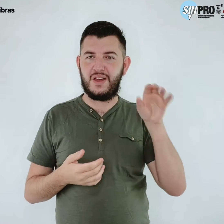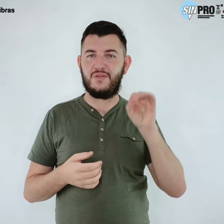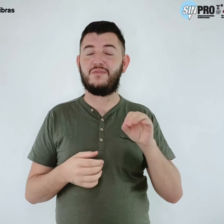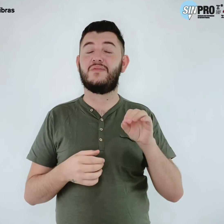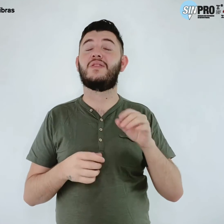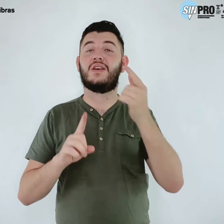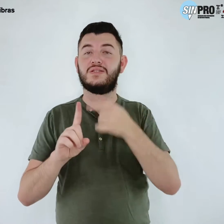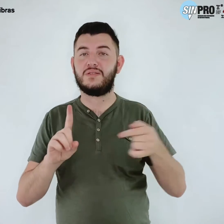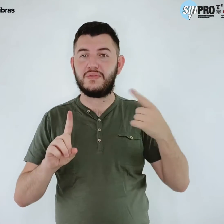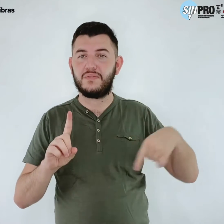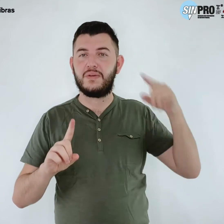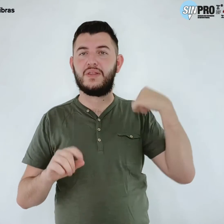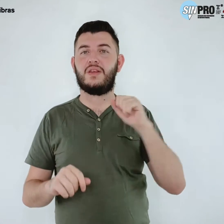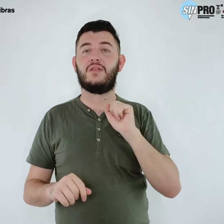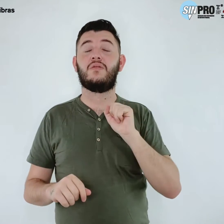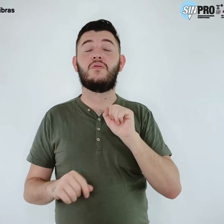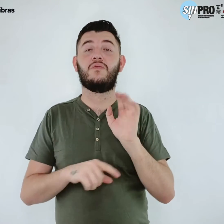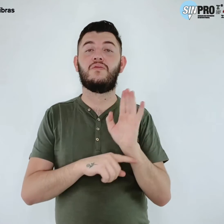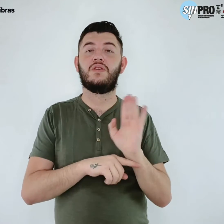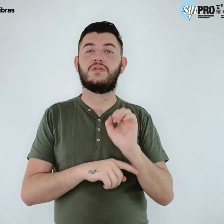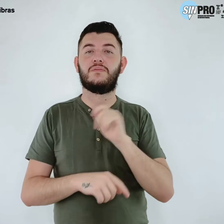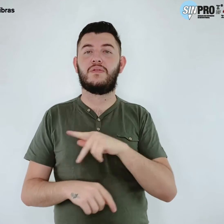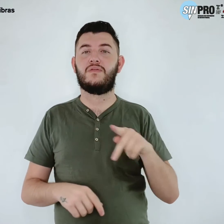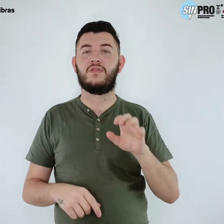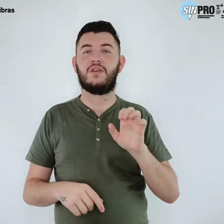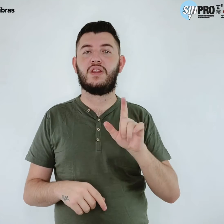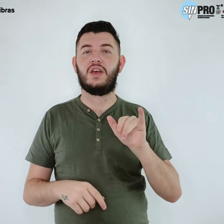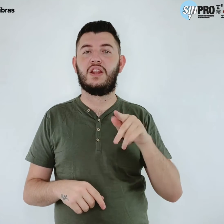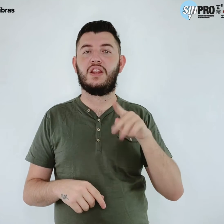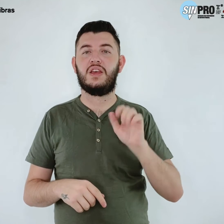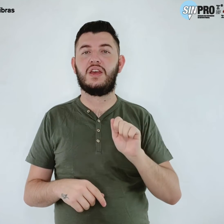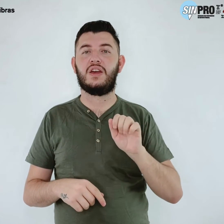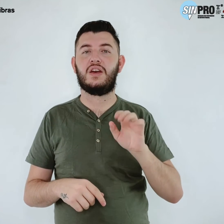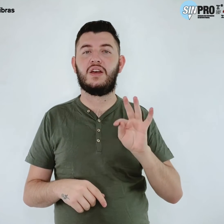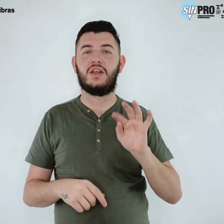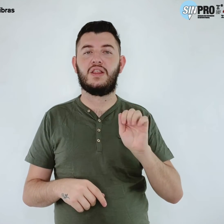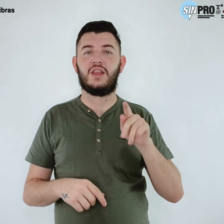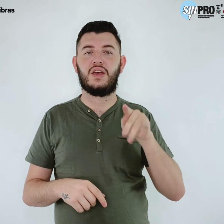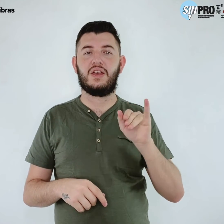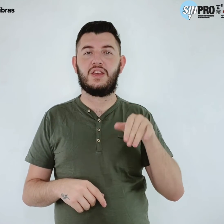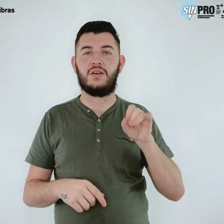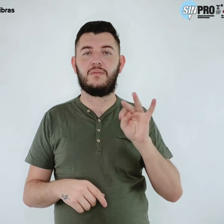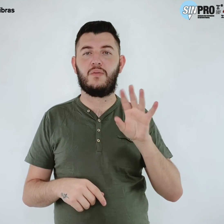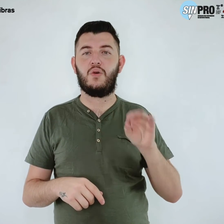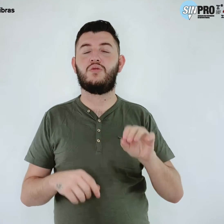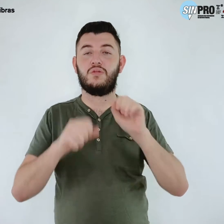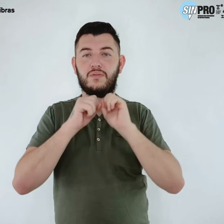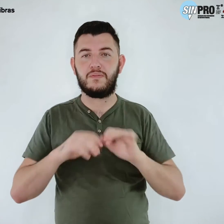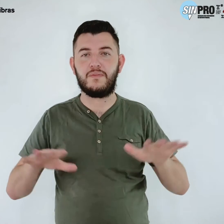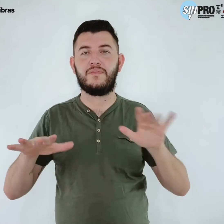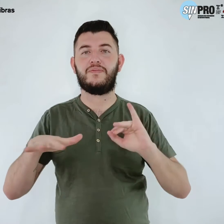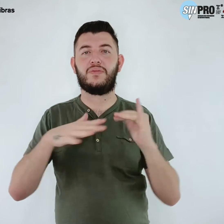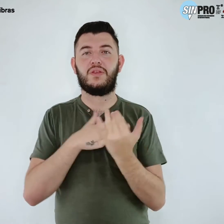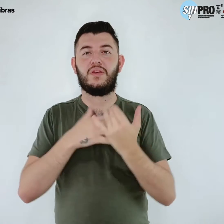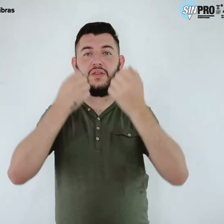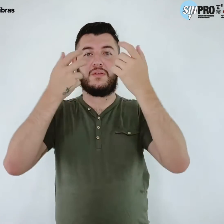semana passada, um vídeo da professora Elika Takimoto fez sucesso nas redes sociais porque ela